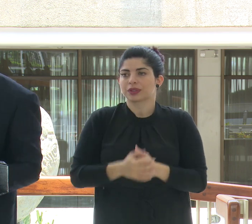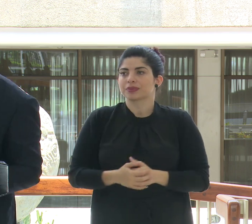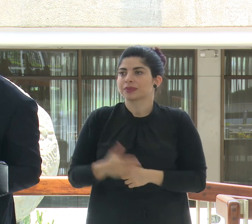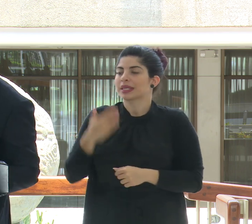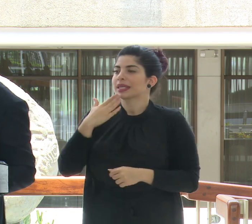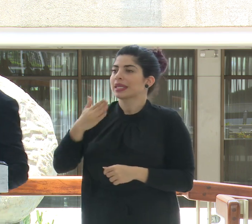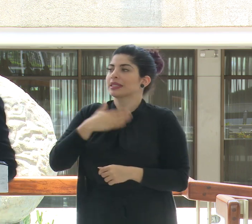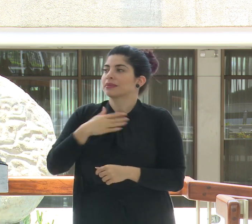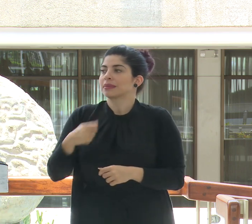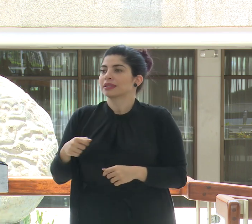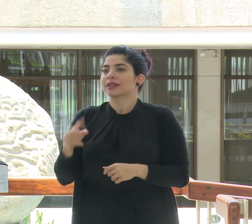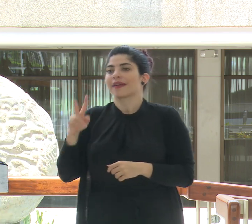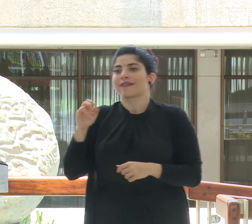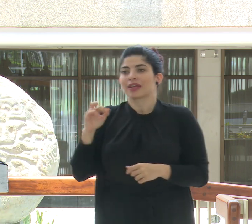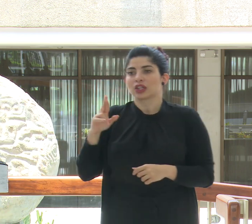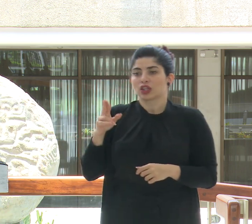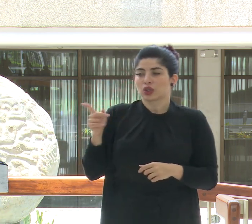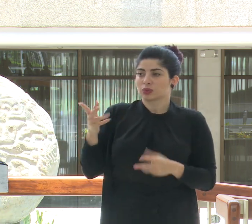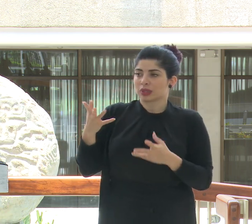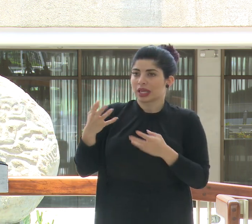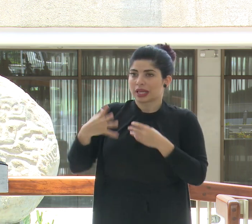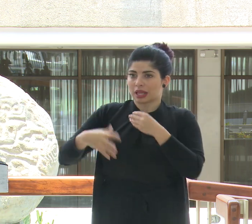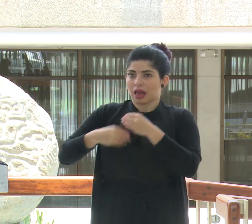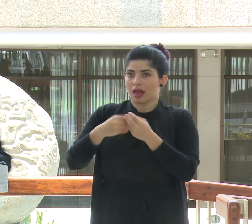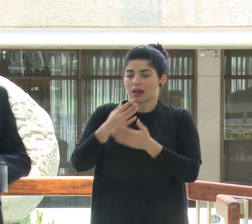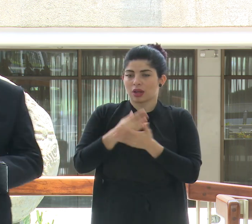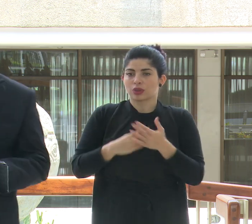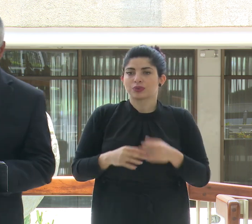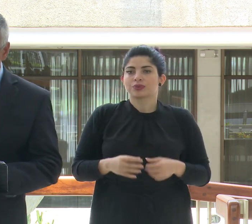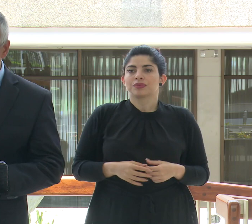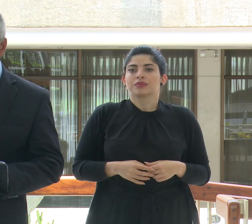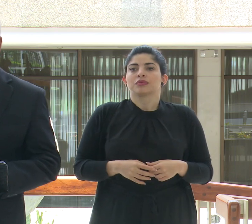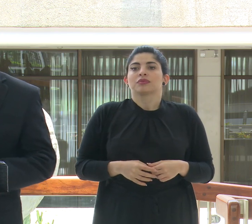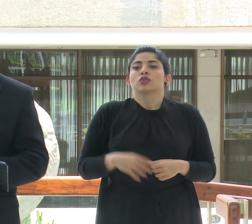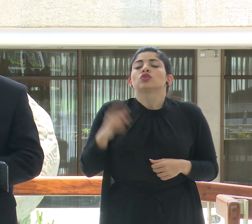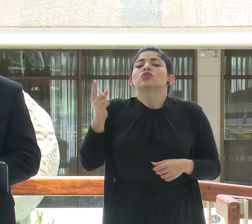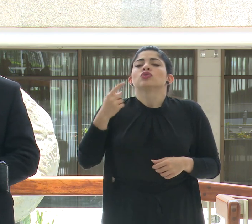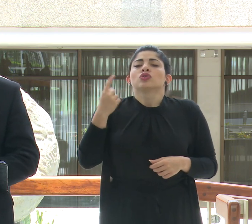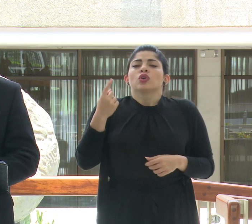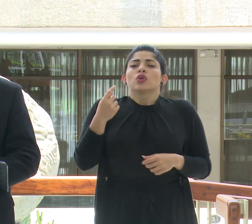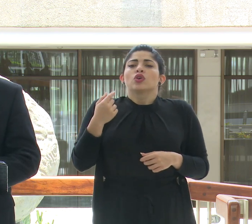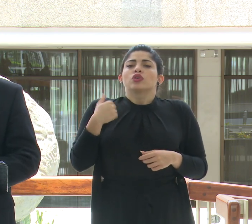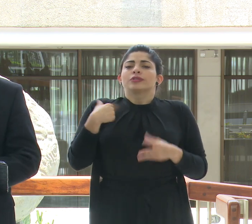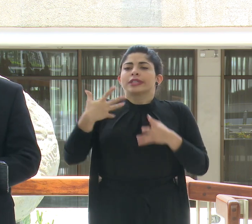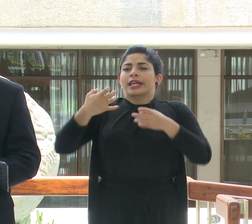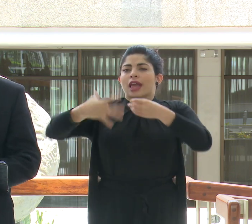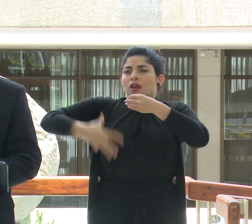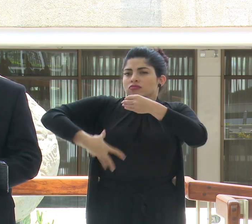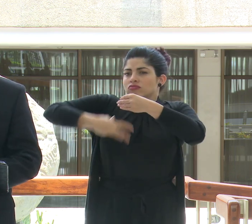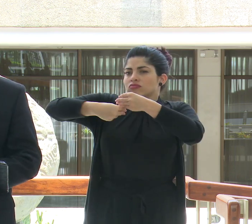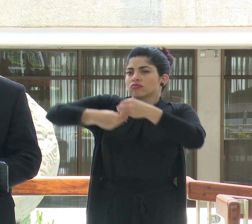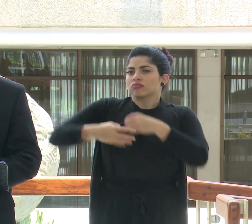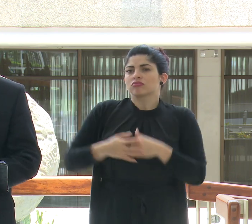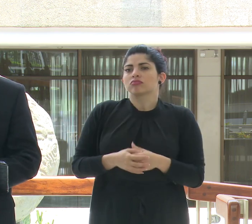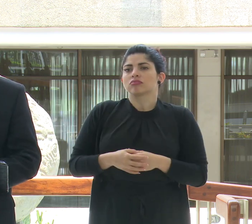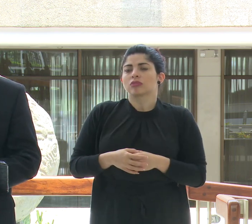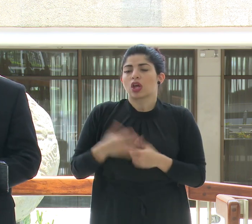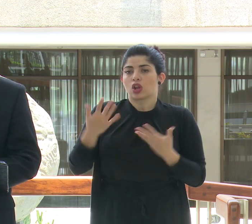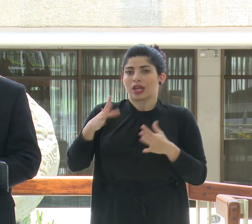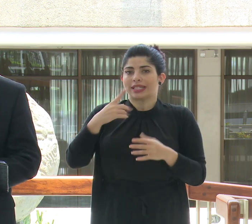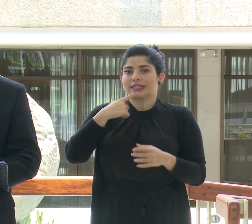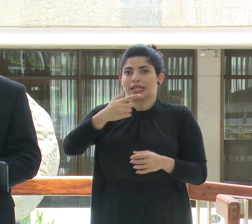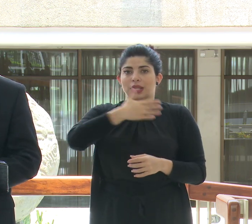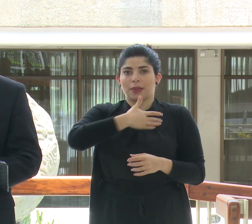señor presidente. Don Víctor, usted quería acotar a esta respuesta. Sí, no, solo agregar a lo dicho por el